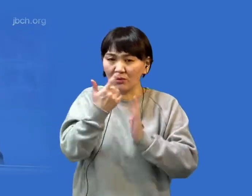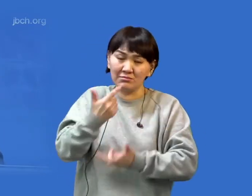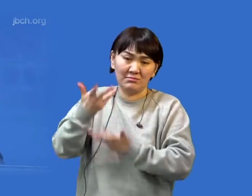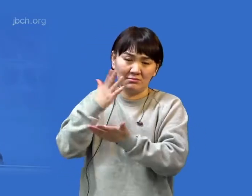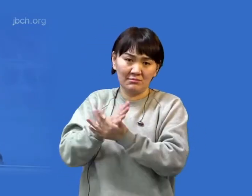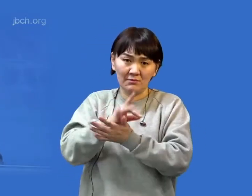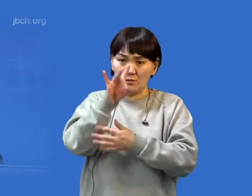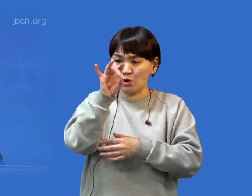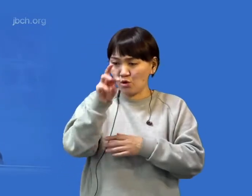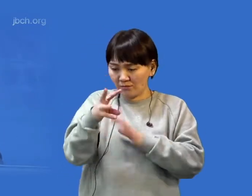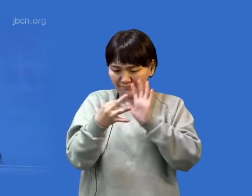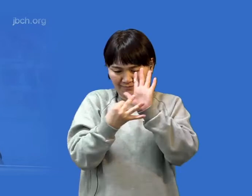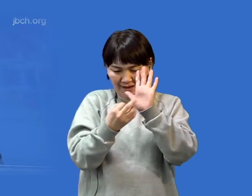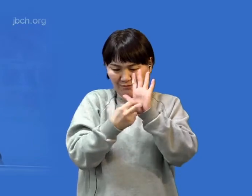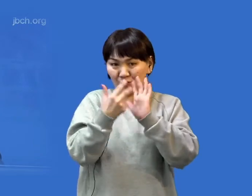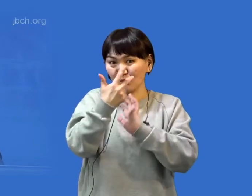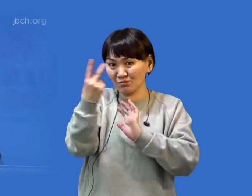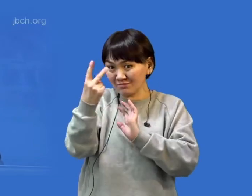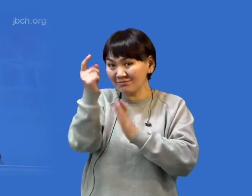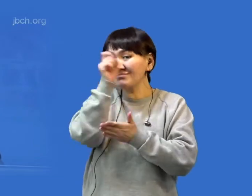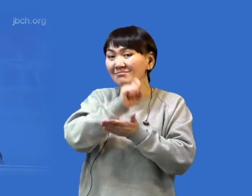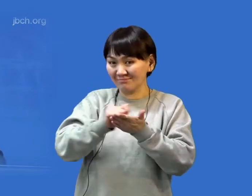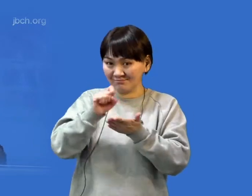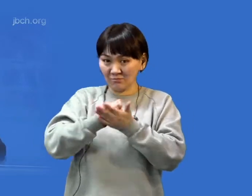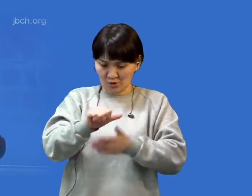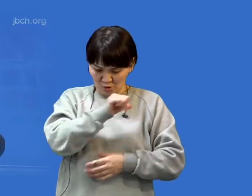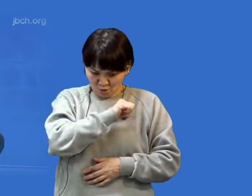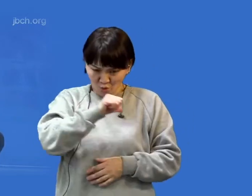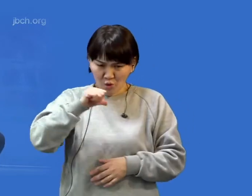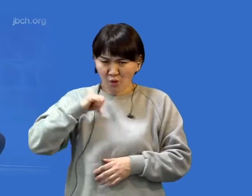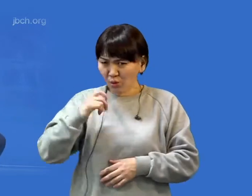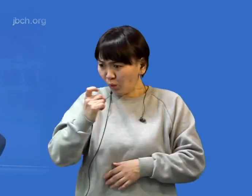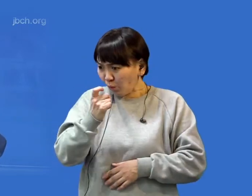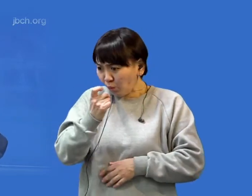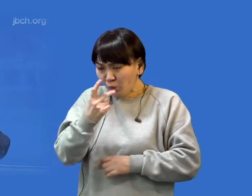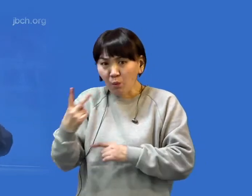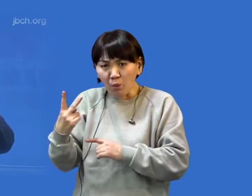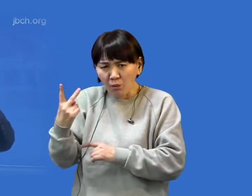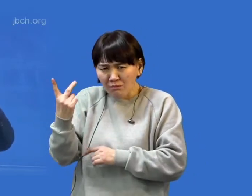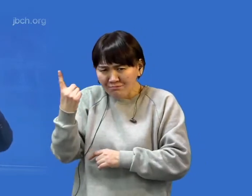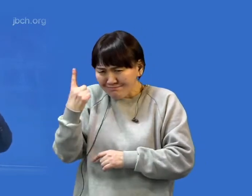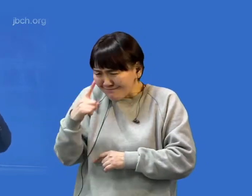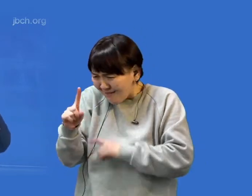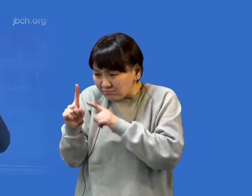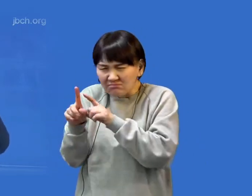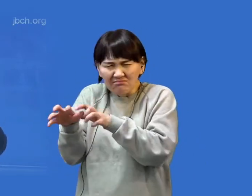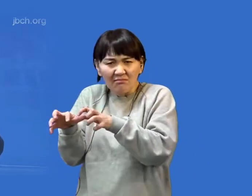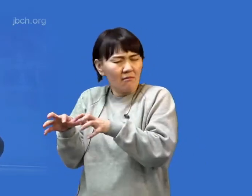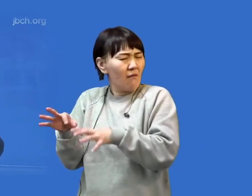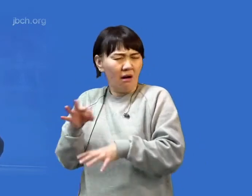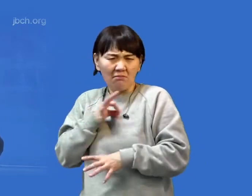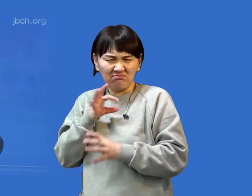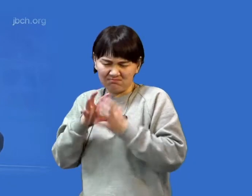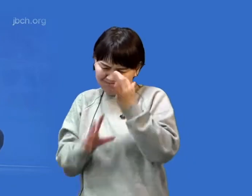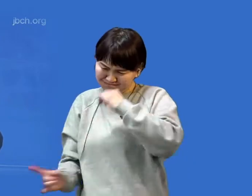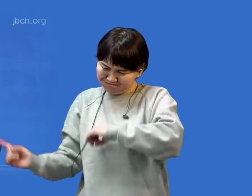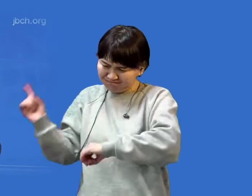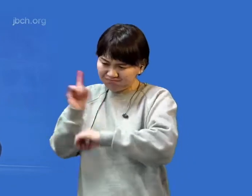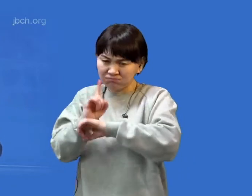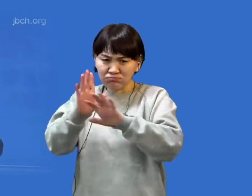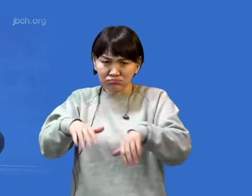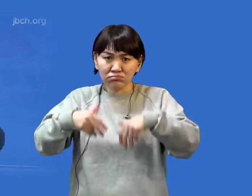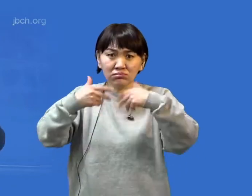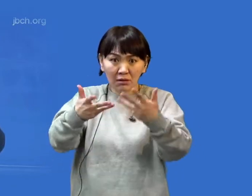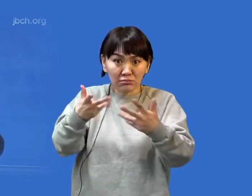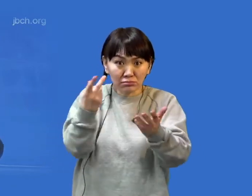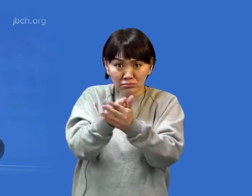Ром 8:32 дугаар ишлэл дээрээс харуул өөрийнхөө харамлалгүй харин бид бүхний төлөө тушаасан юм а. Тэгвэл тэр яаж бүх юмыг түүний